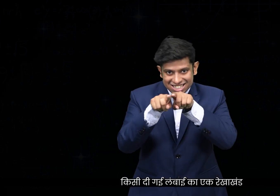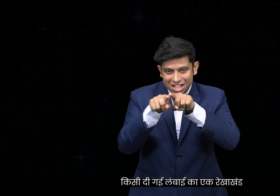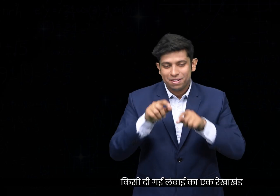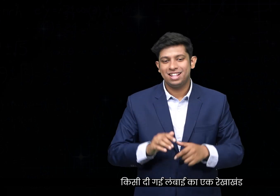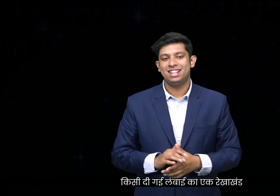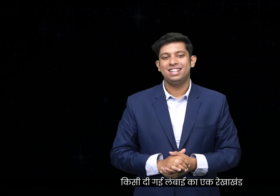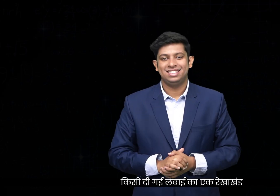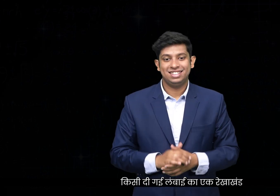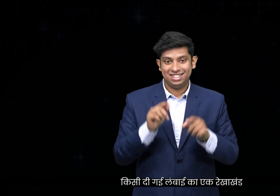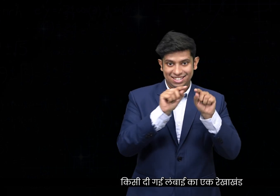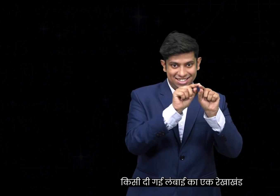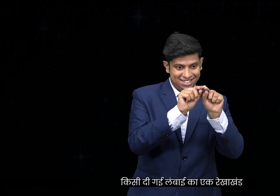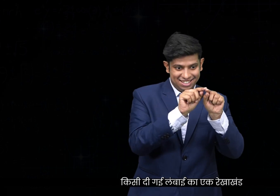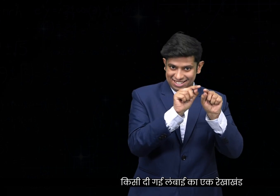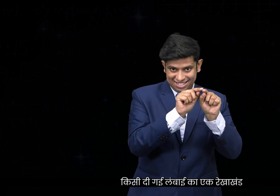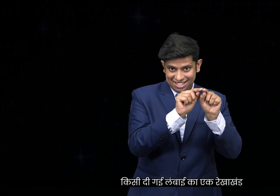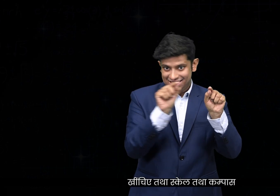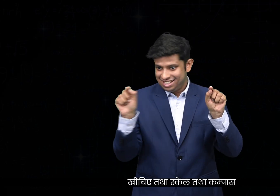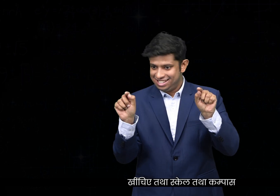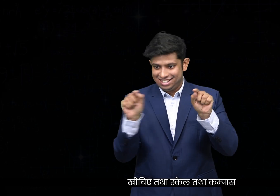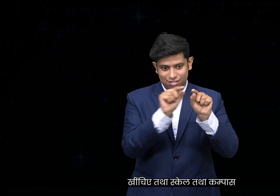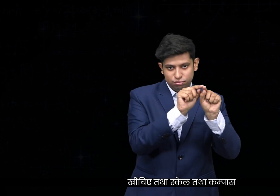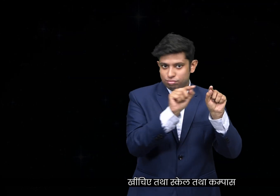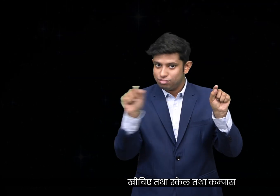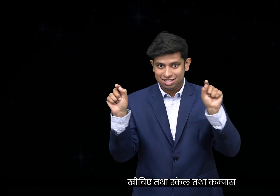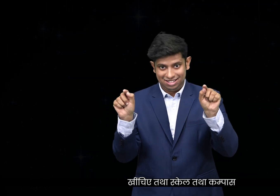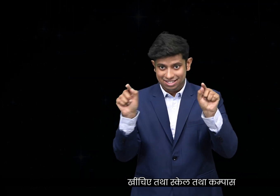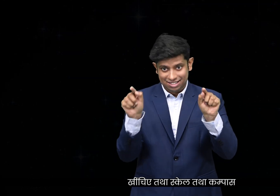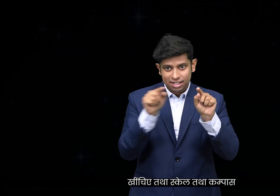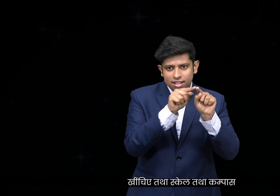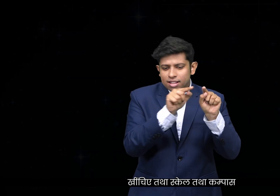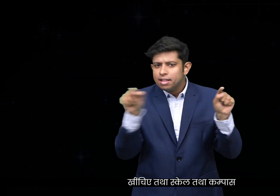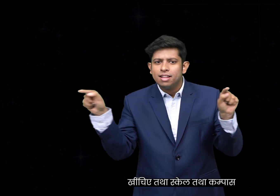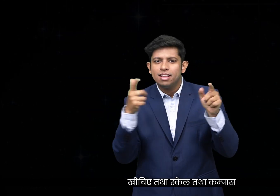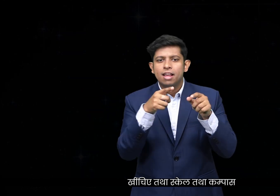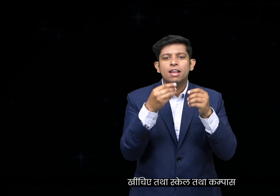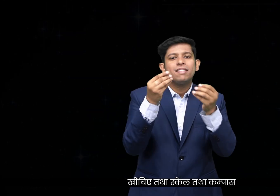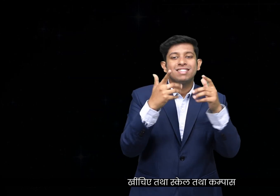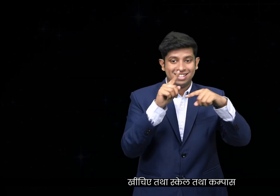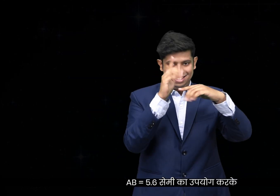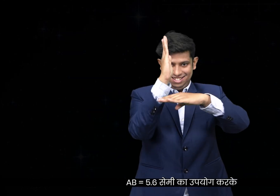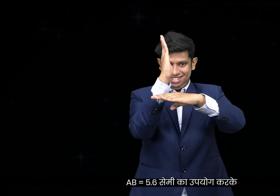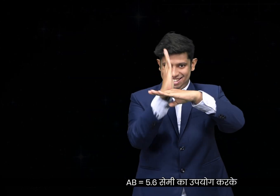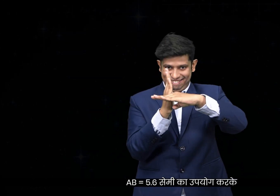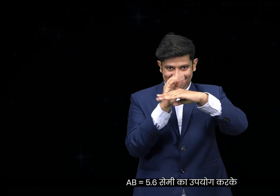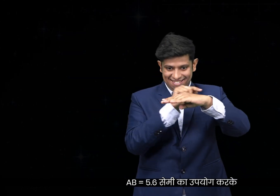गई लंबाई का एक रेखाखंड खींचिए तथा स्केल तथा कंपास AB